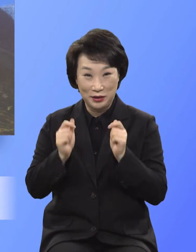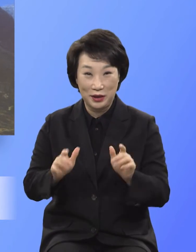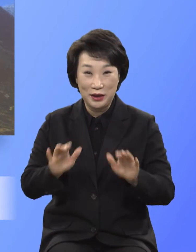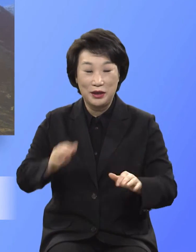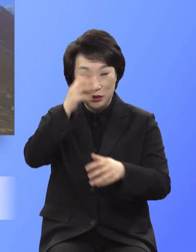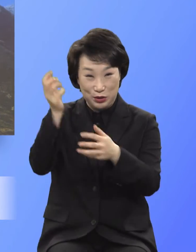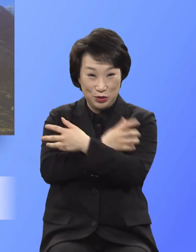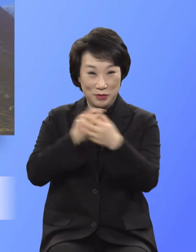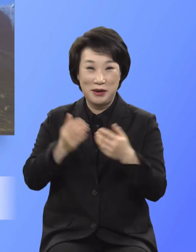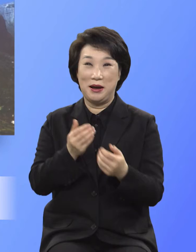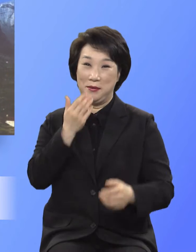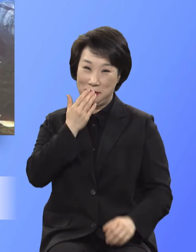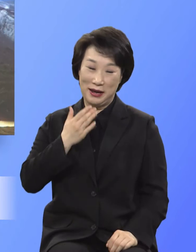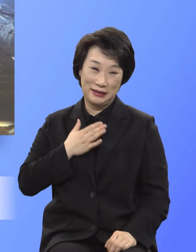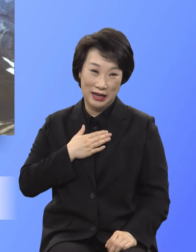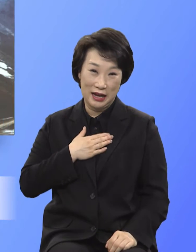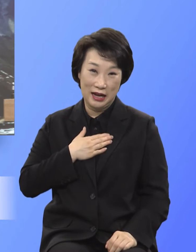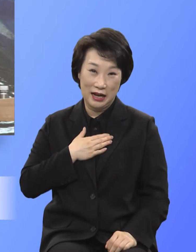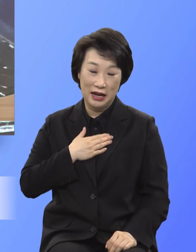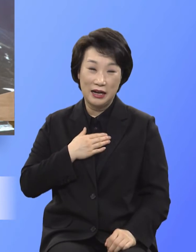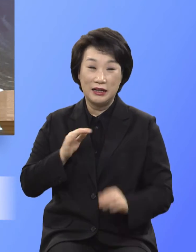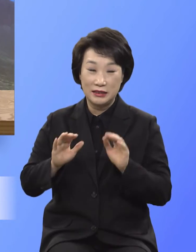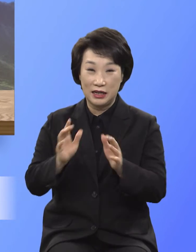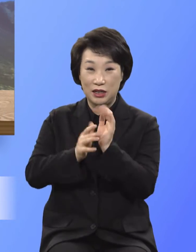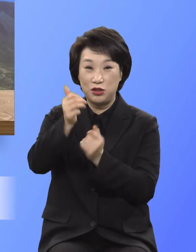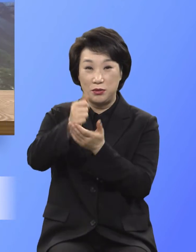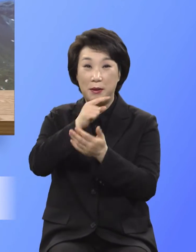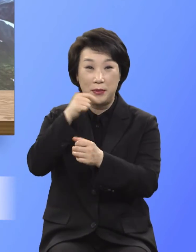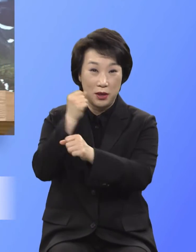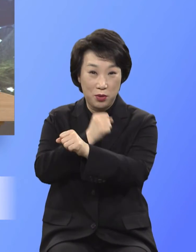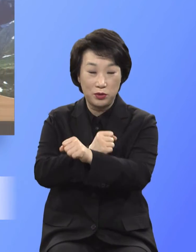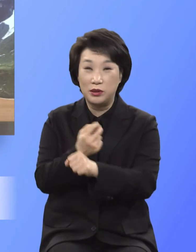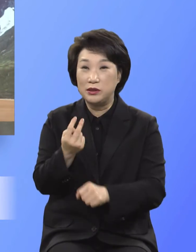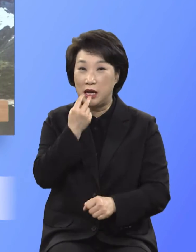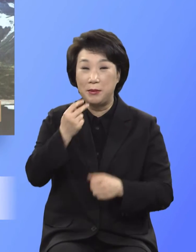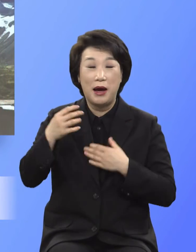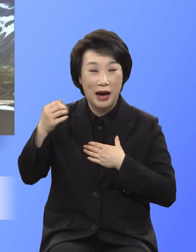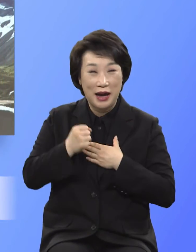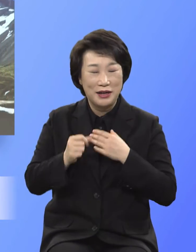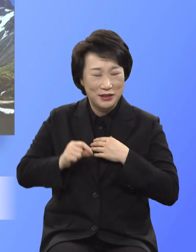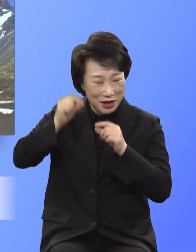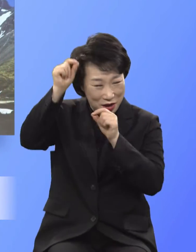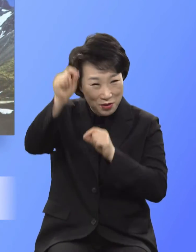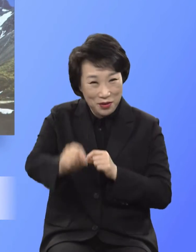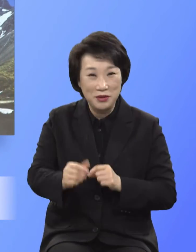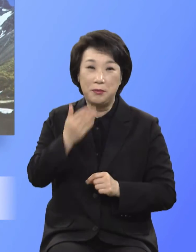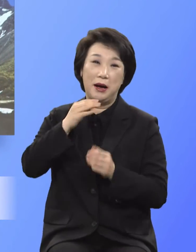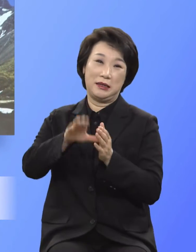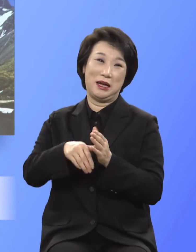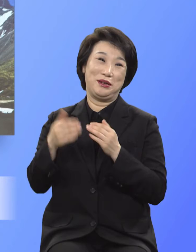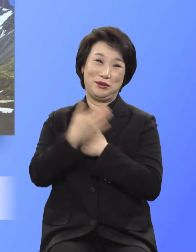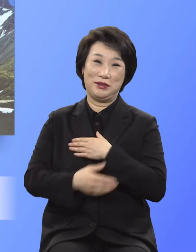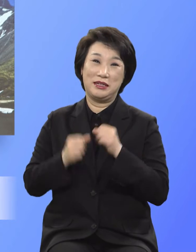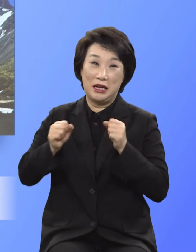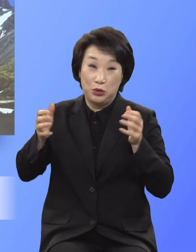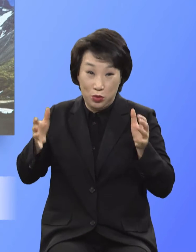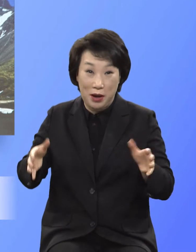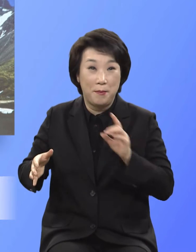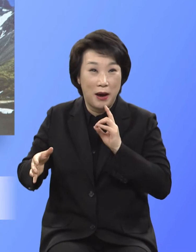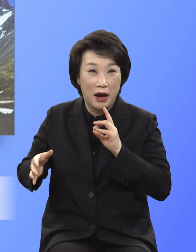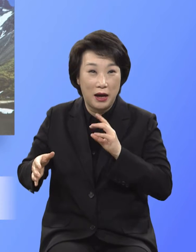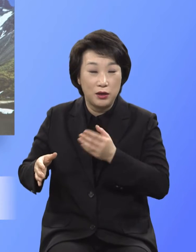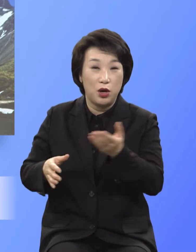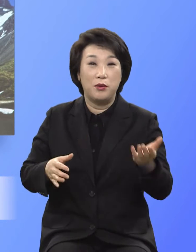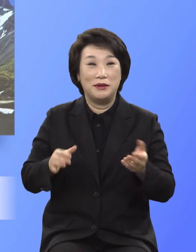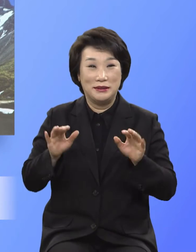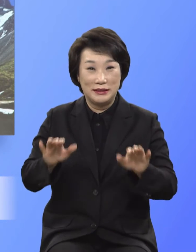성령이 충만할 수도 있고 그의 피의 공로의 생명을 영원히 가질 수 있으니